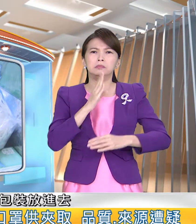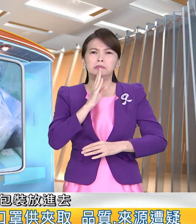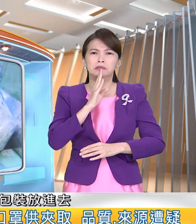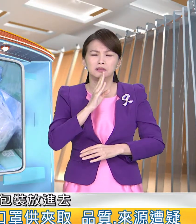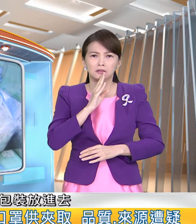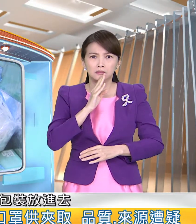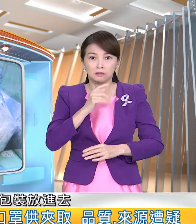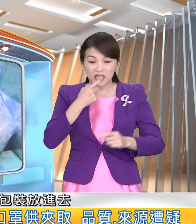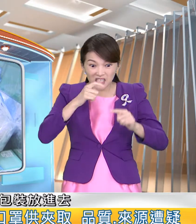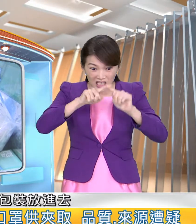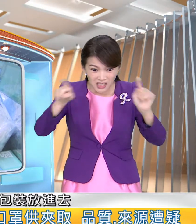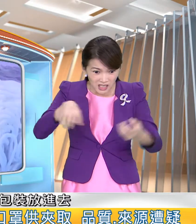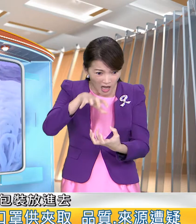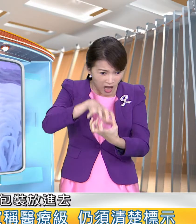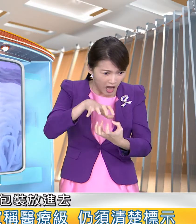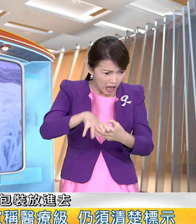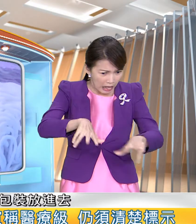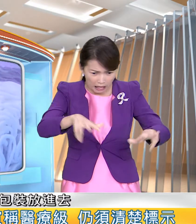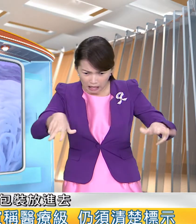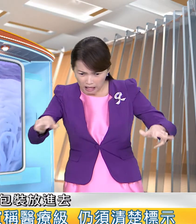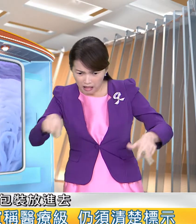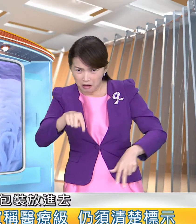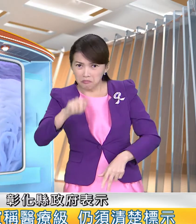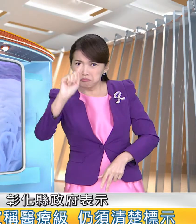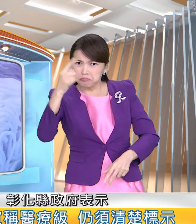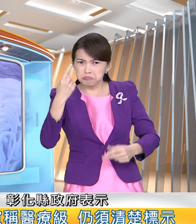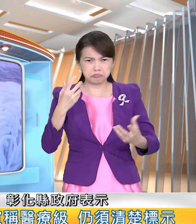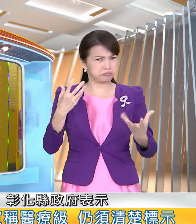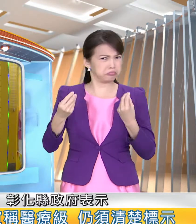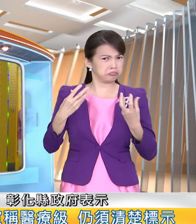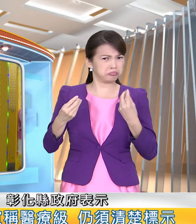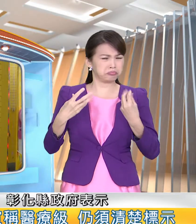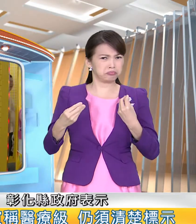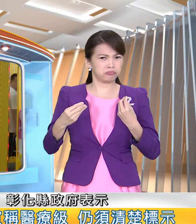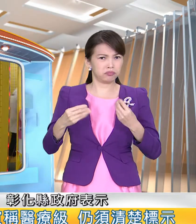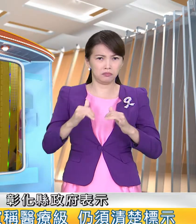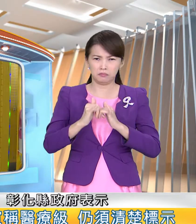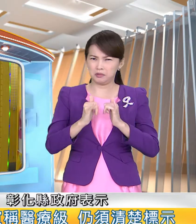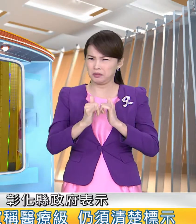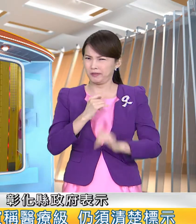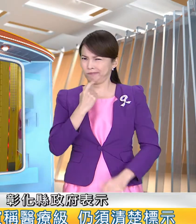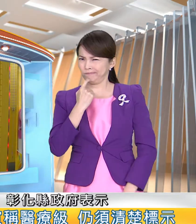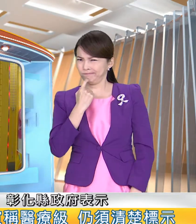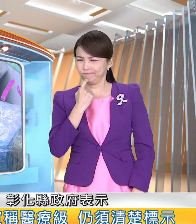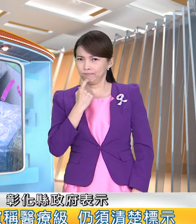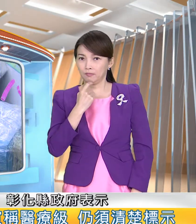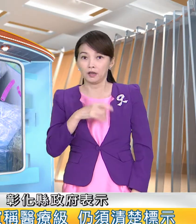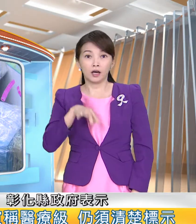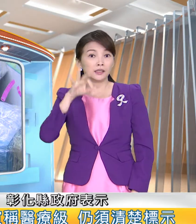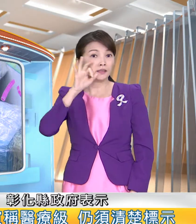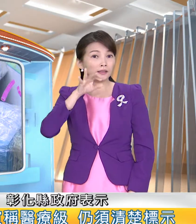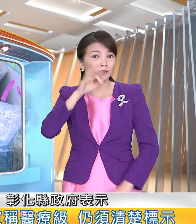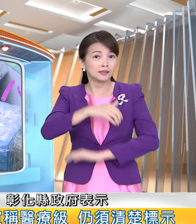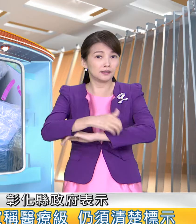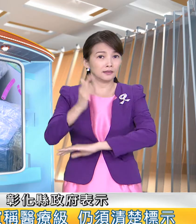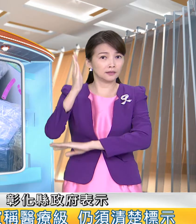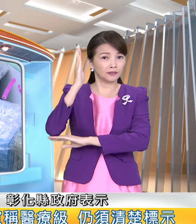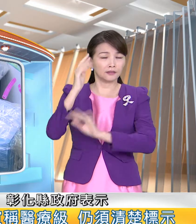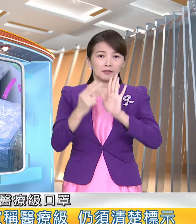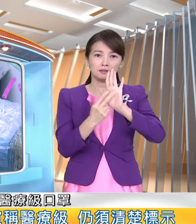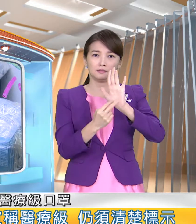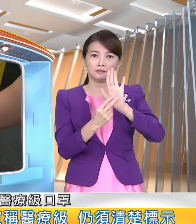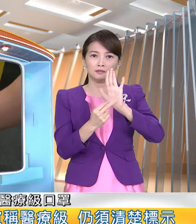开始也没有将外包装放进去，让民众产生疑虑。而彰化县政府表